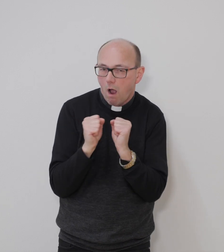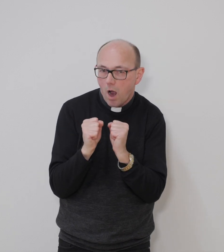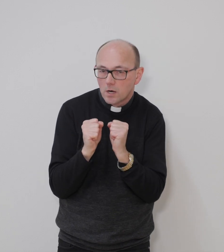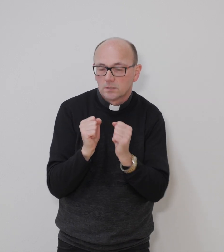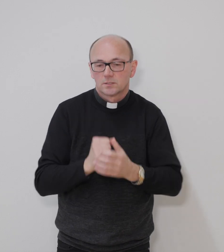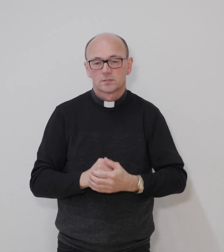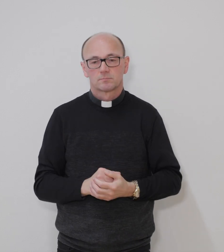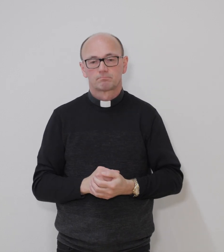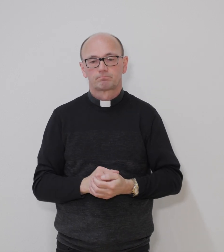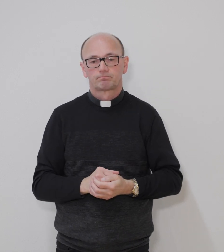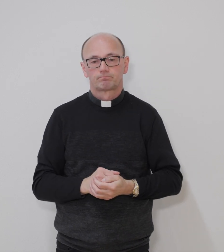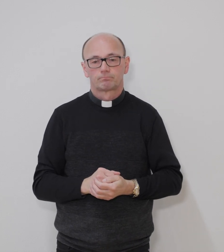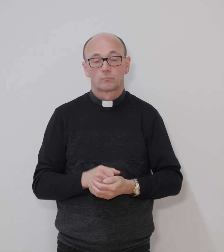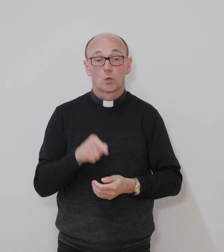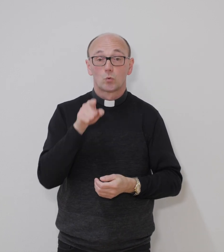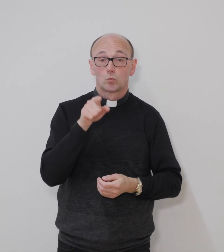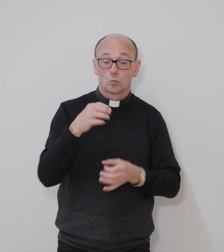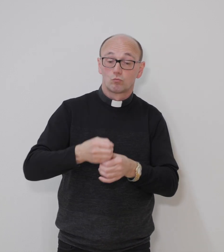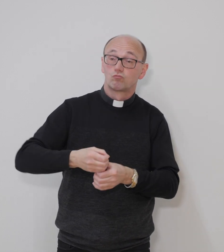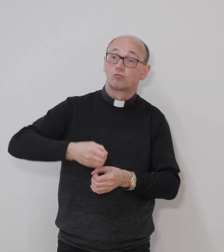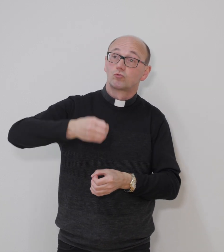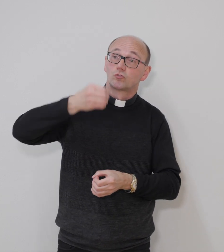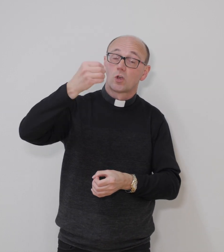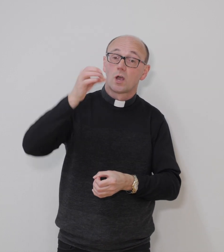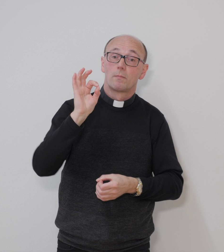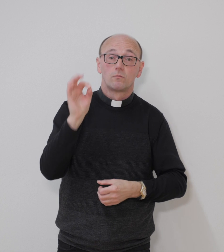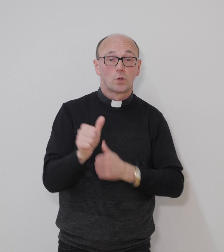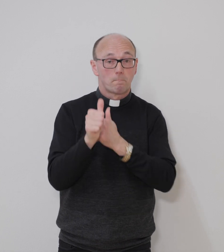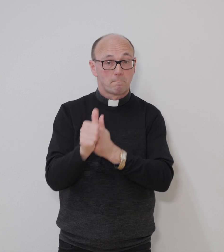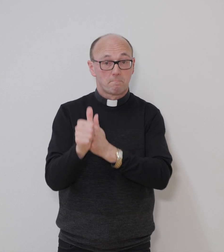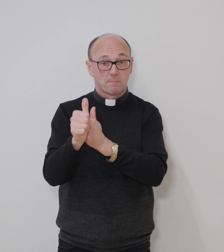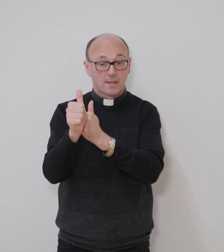gehangen, in Schmerz und